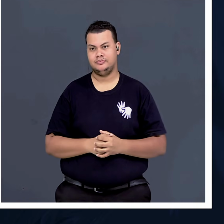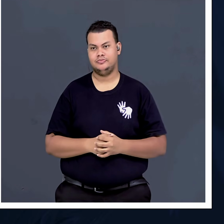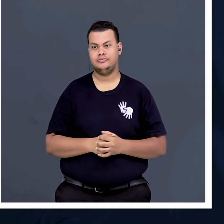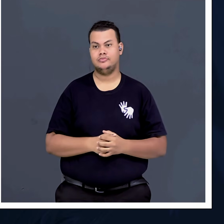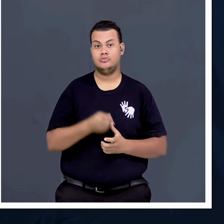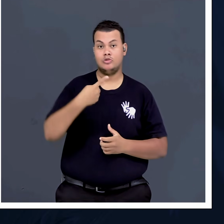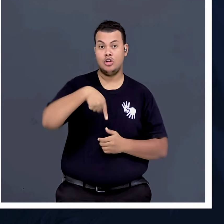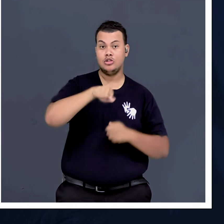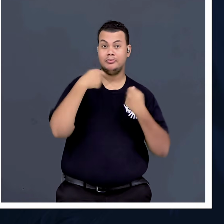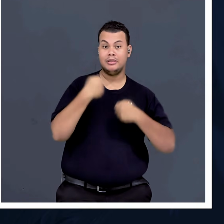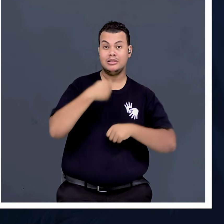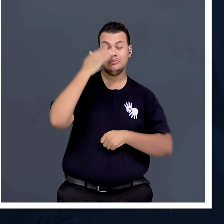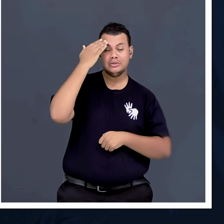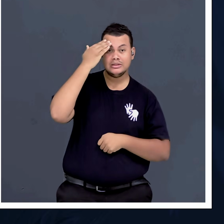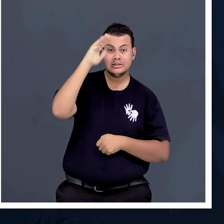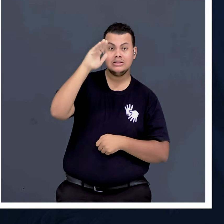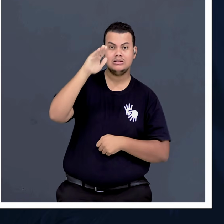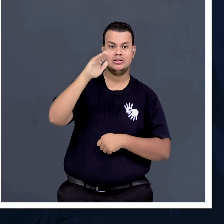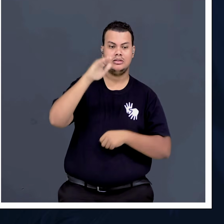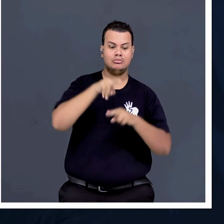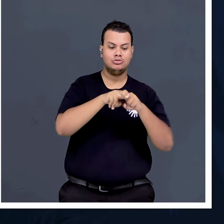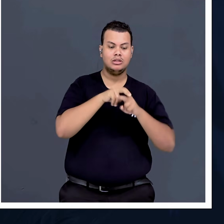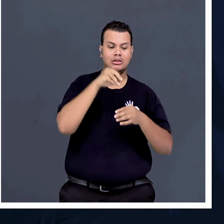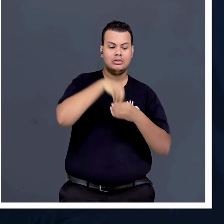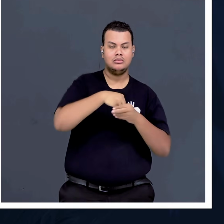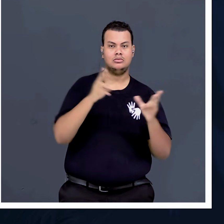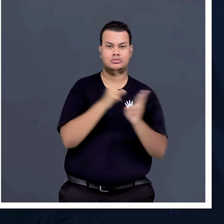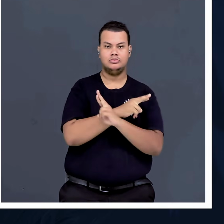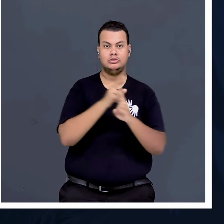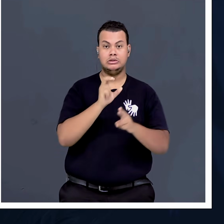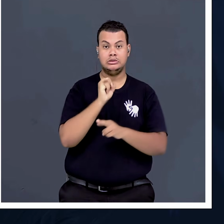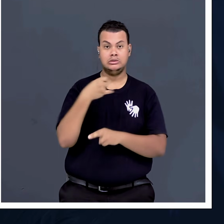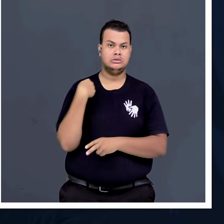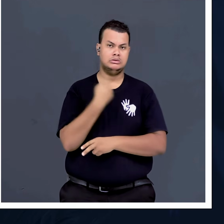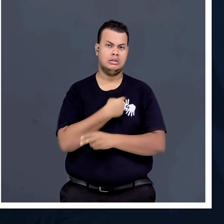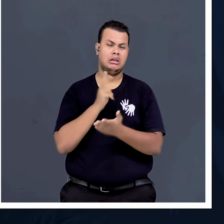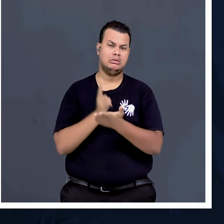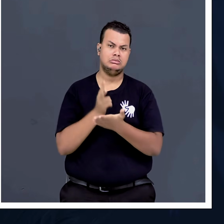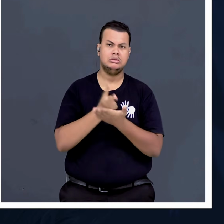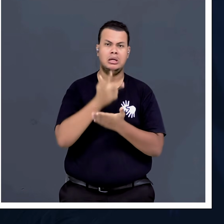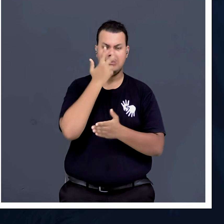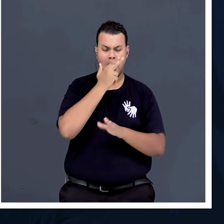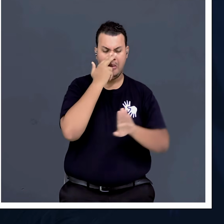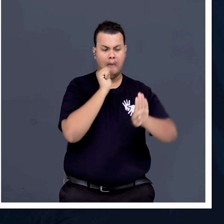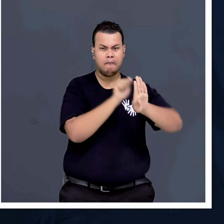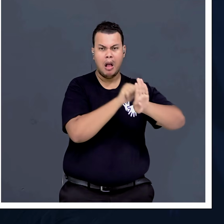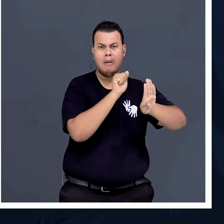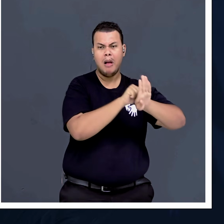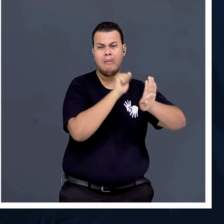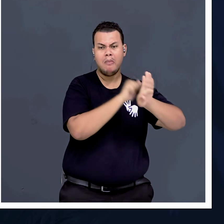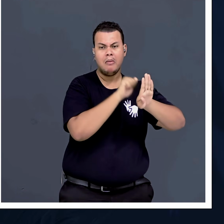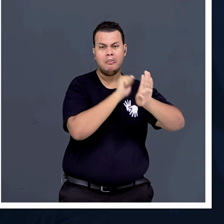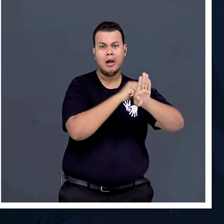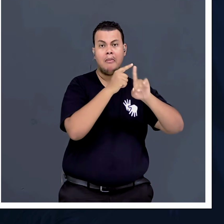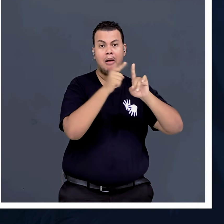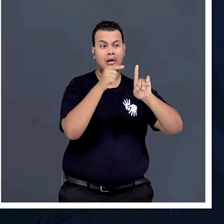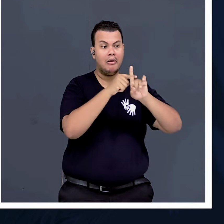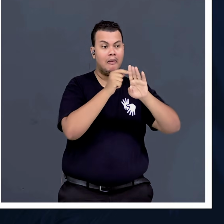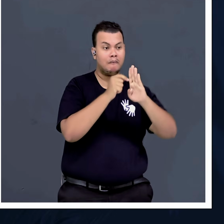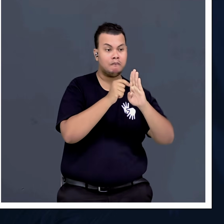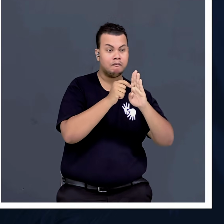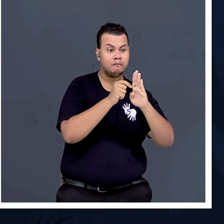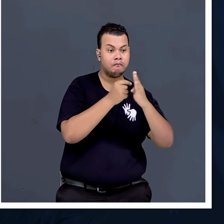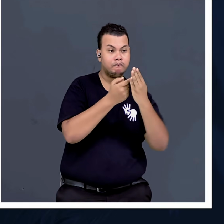Tenha esse discernimento nos seus relacionamentos, porque se a gente continua batendo em uma porta que não é aberta,